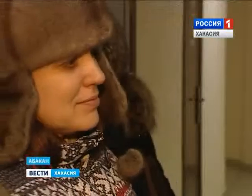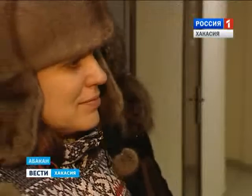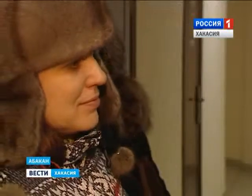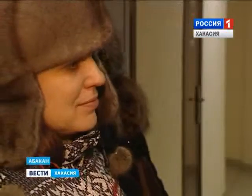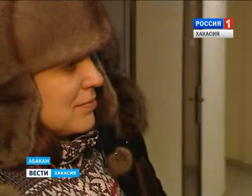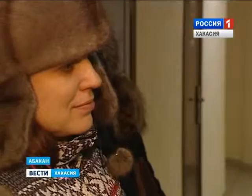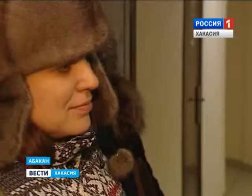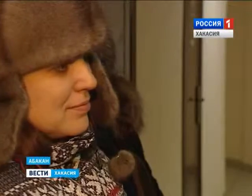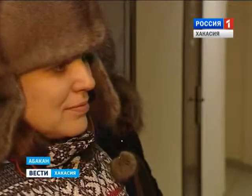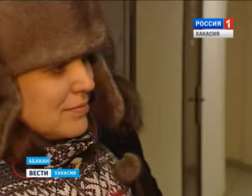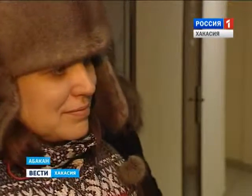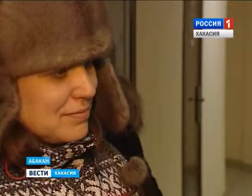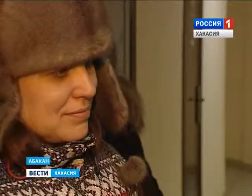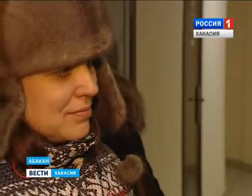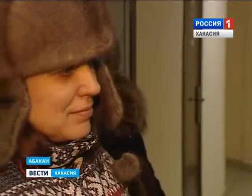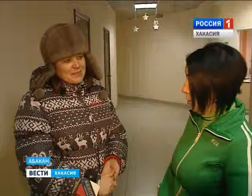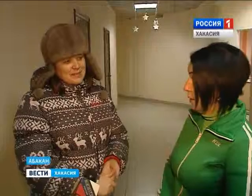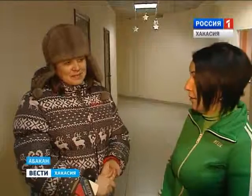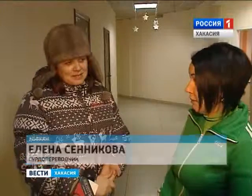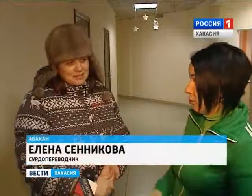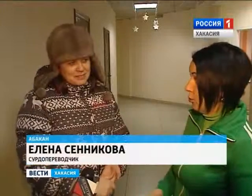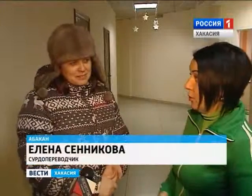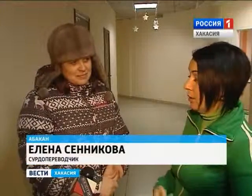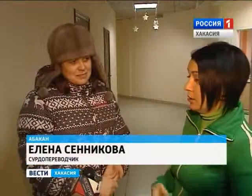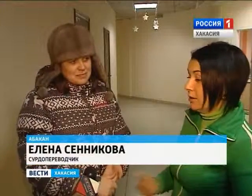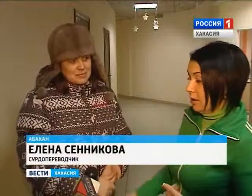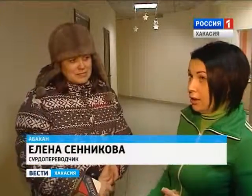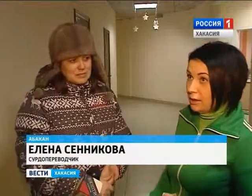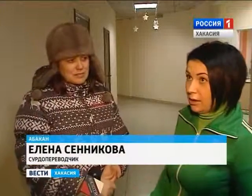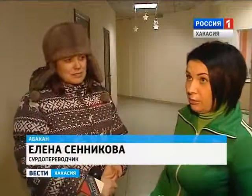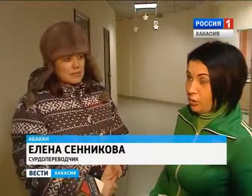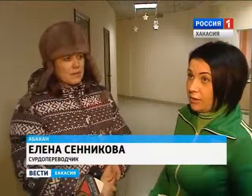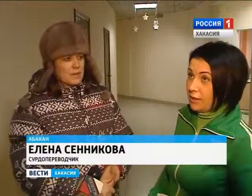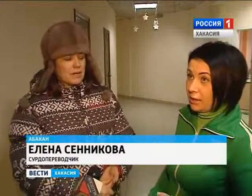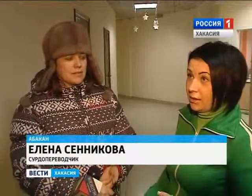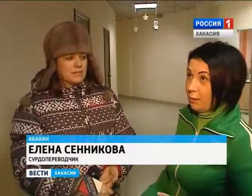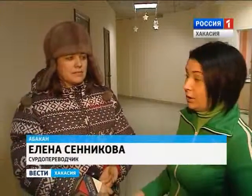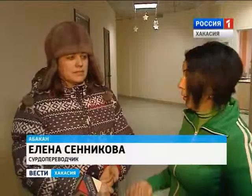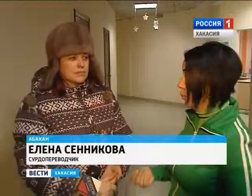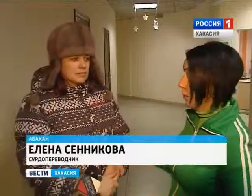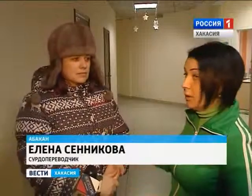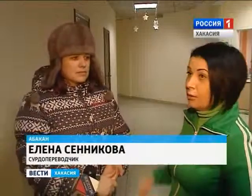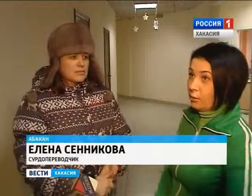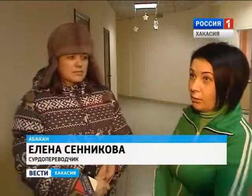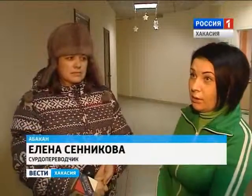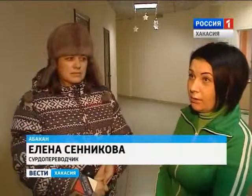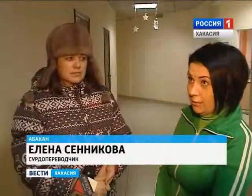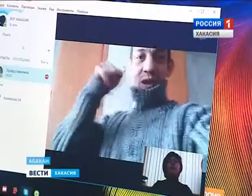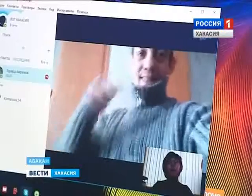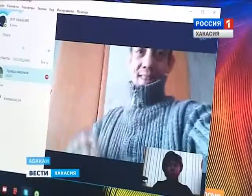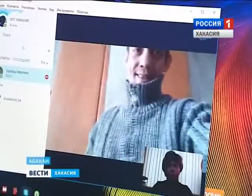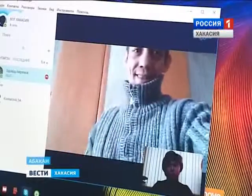Можно по скайпу позвонить? И вот она говорит, что через Одноклассники можно связаться, и по скайпу им это